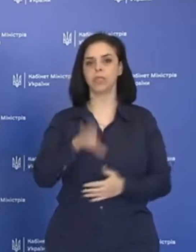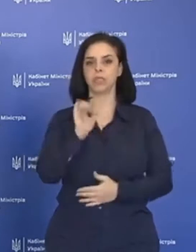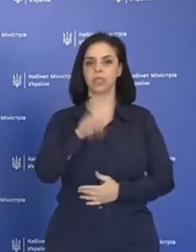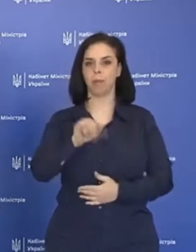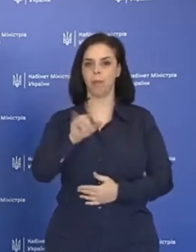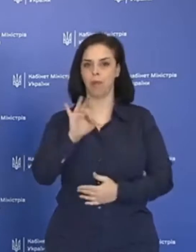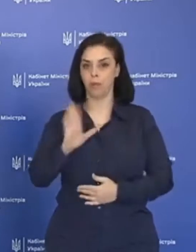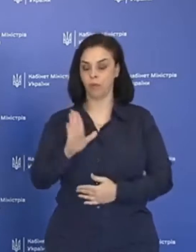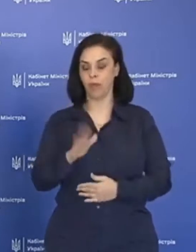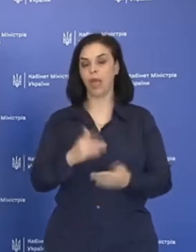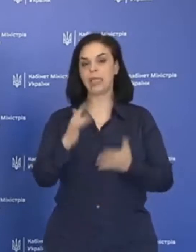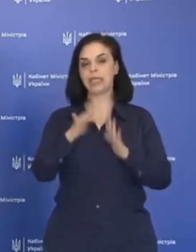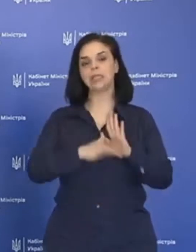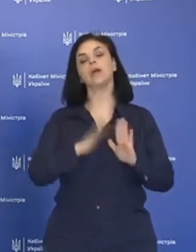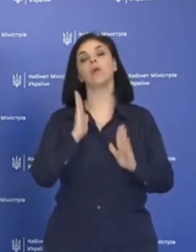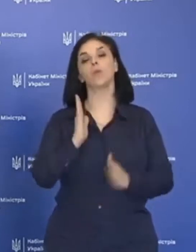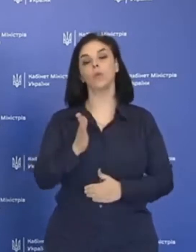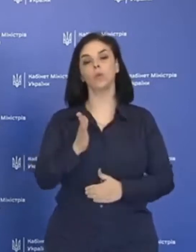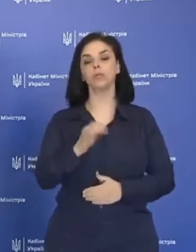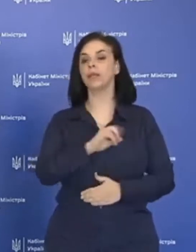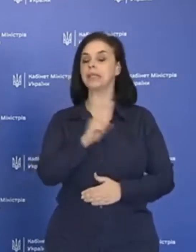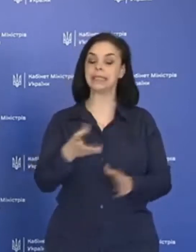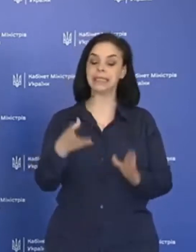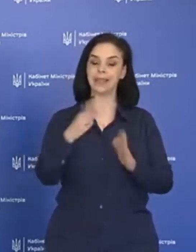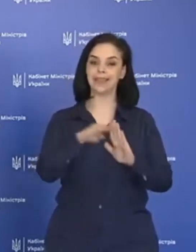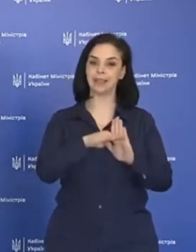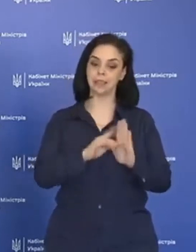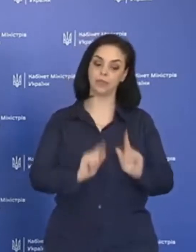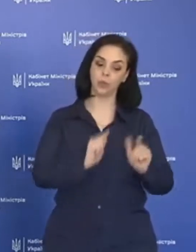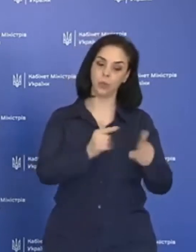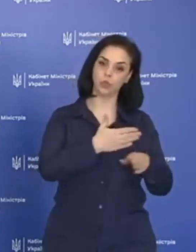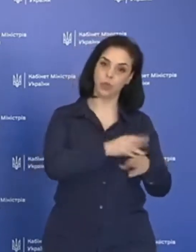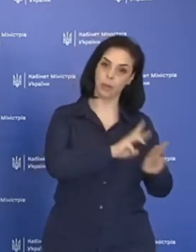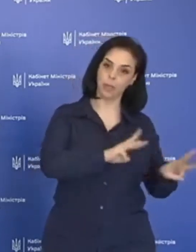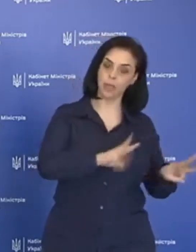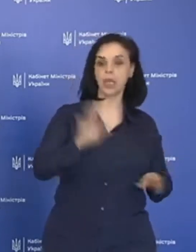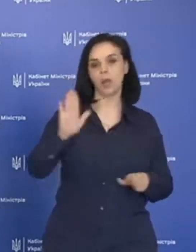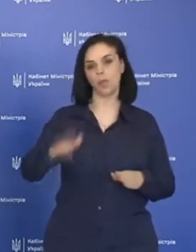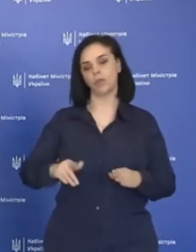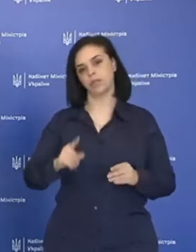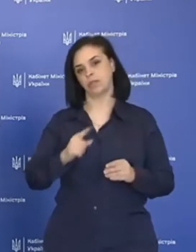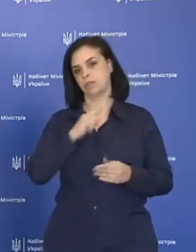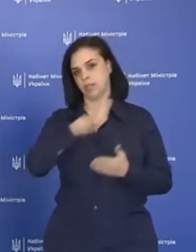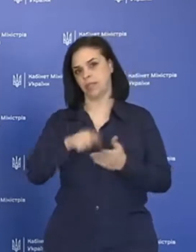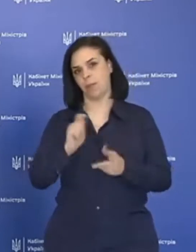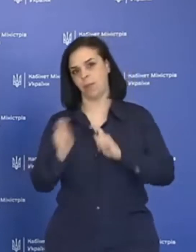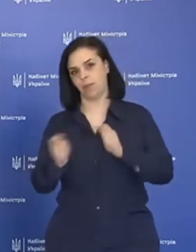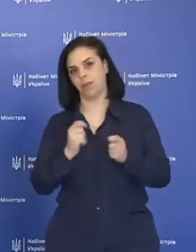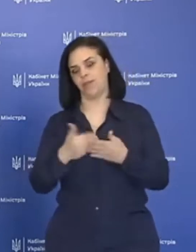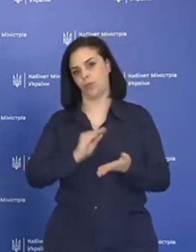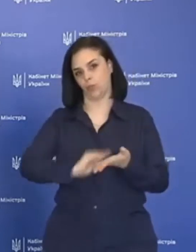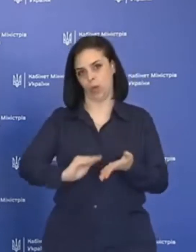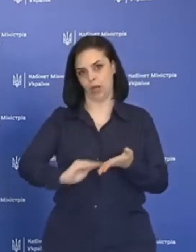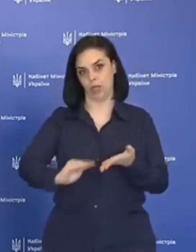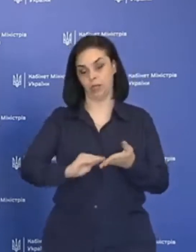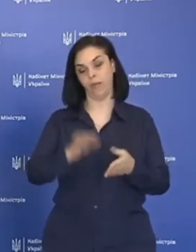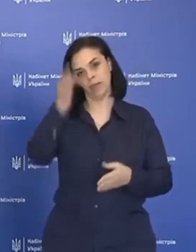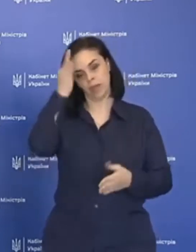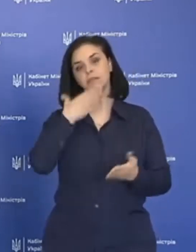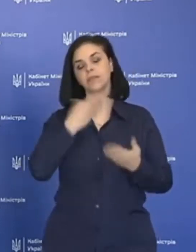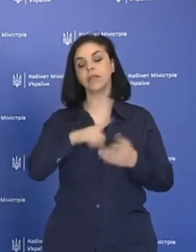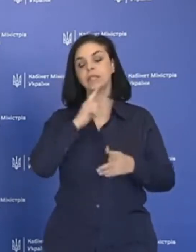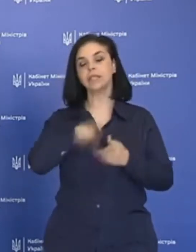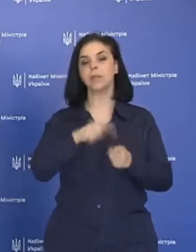Максим Степанов. Сценарій буде із складатися вступної частини міністра і потім сесія запитання-відповідь від журналістів. Нагадую, що